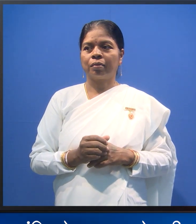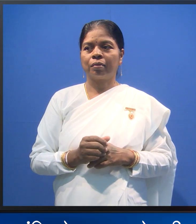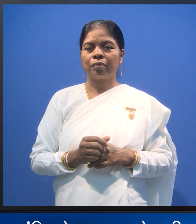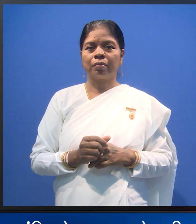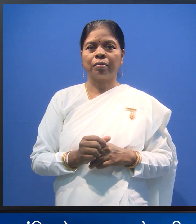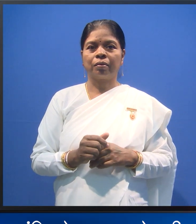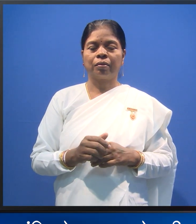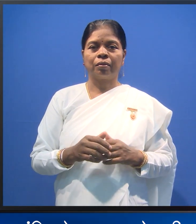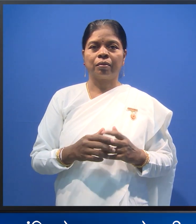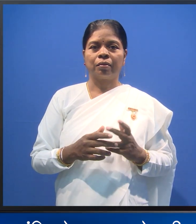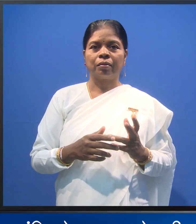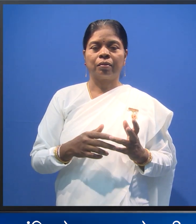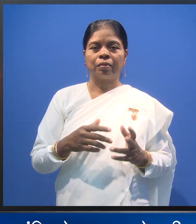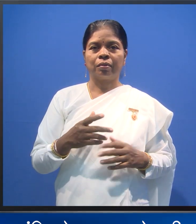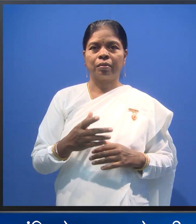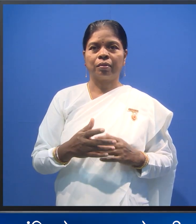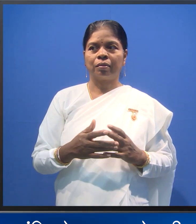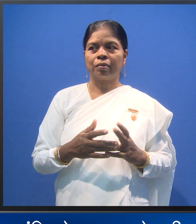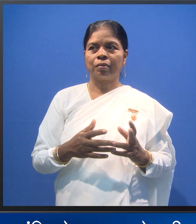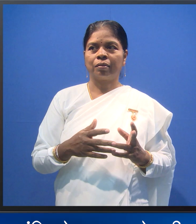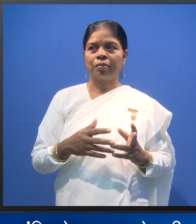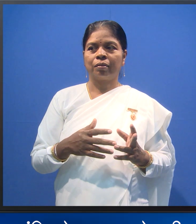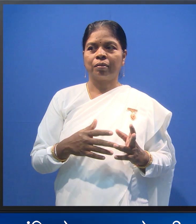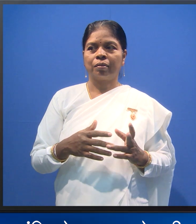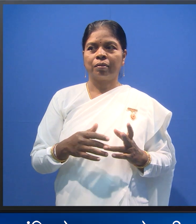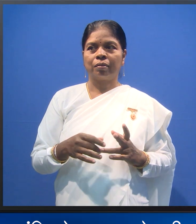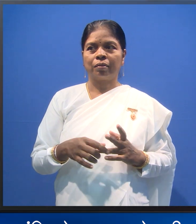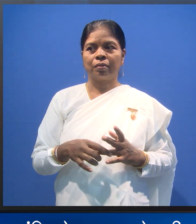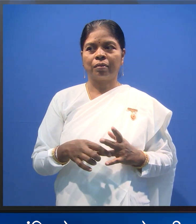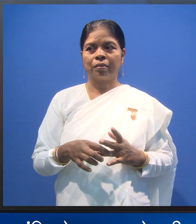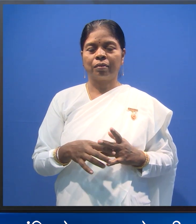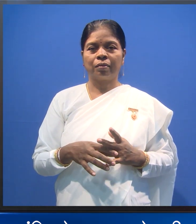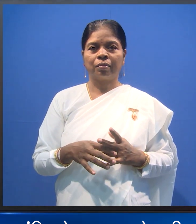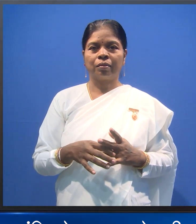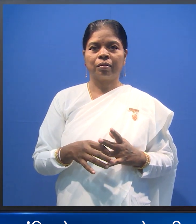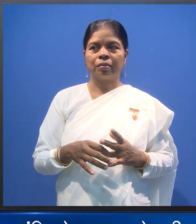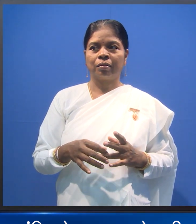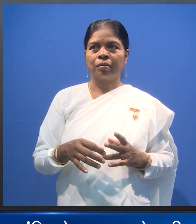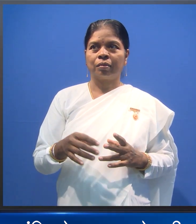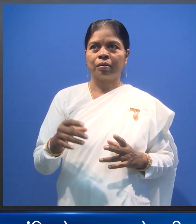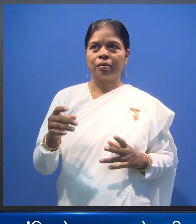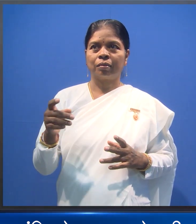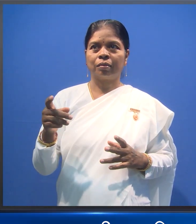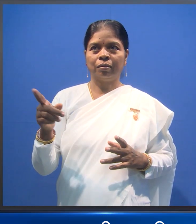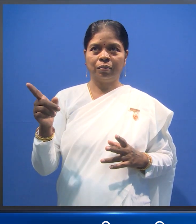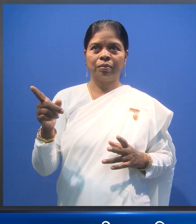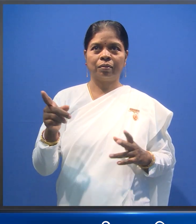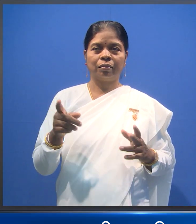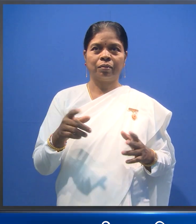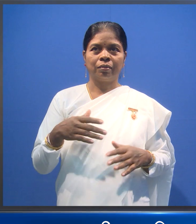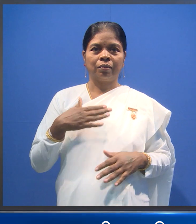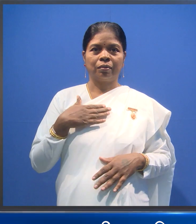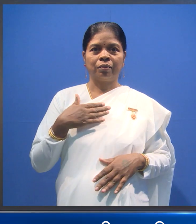आपल्या पुत्राला सांगितले, मुला, तुझे वडील तुला अनाथ करून सोडून गेले होते. मी